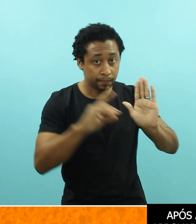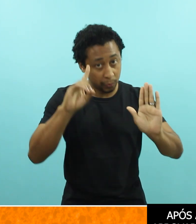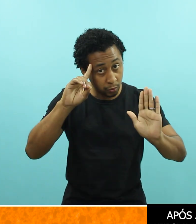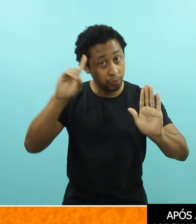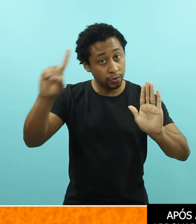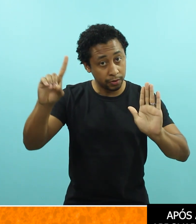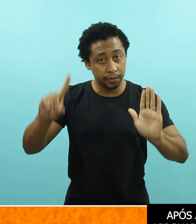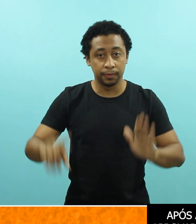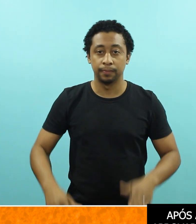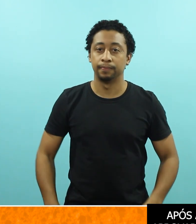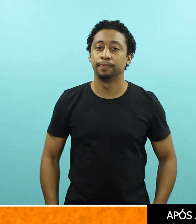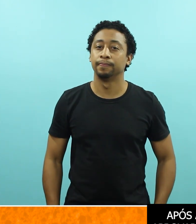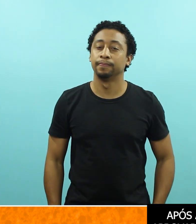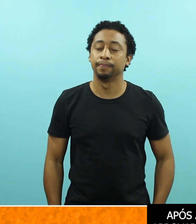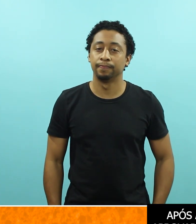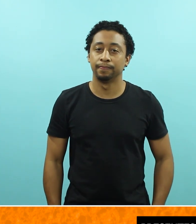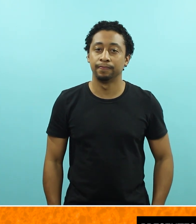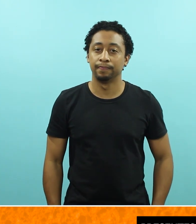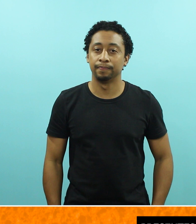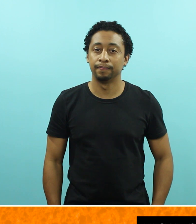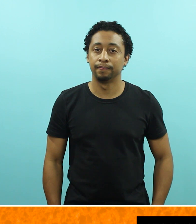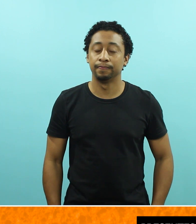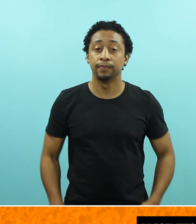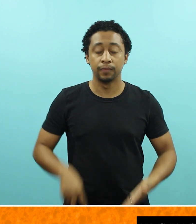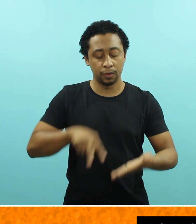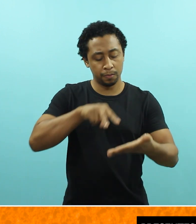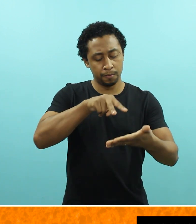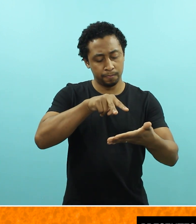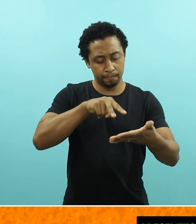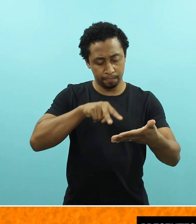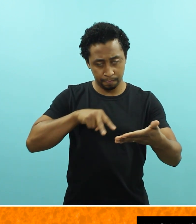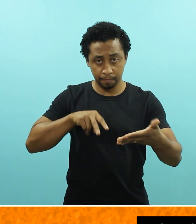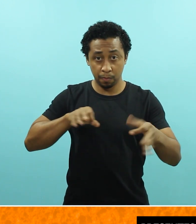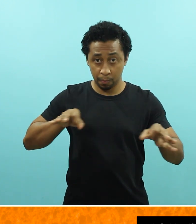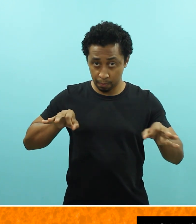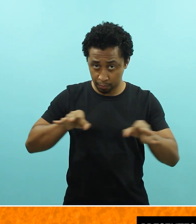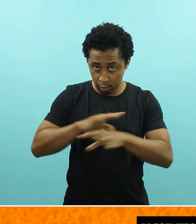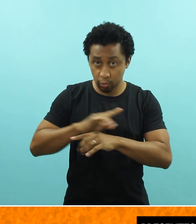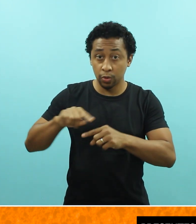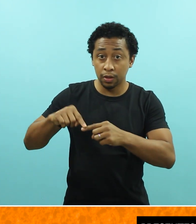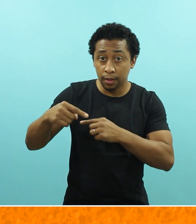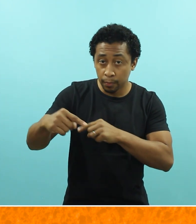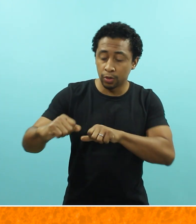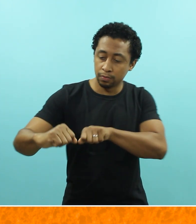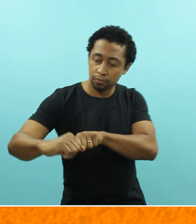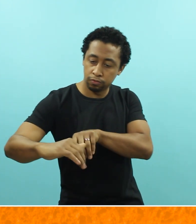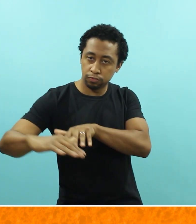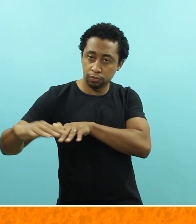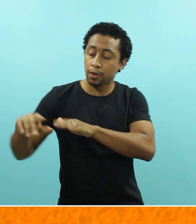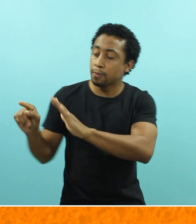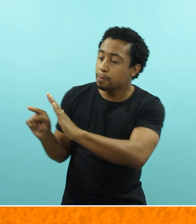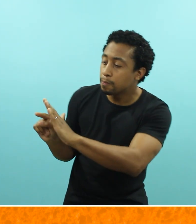leitura, aprovada por todos presentes no auditório.